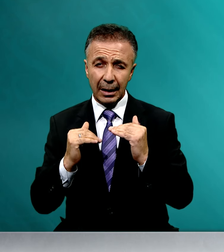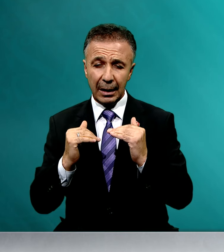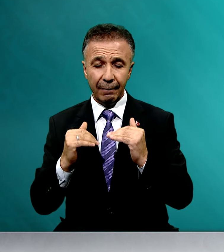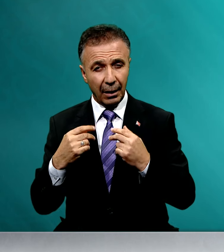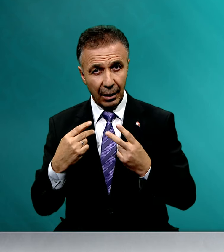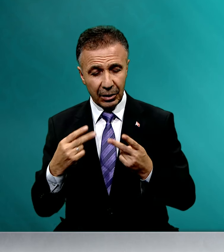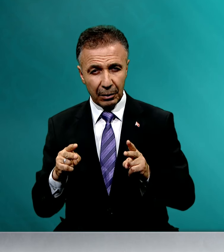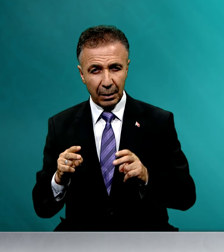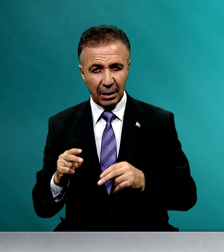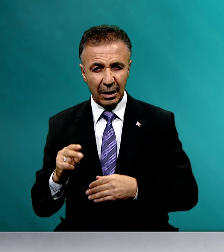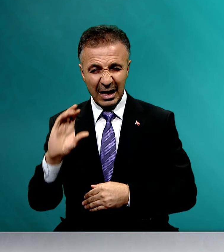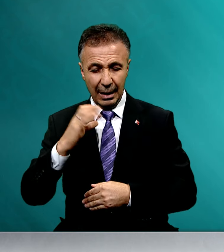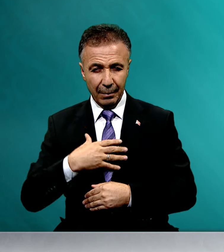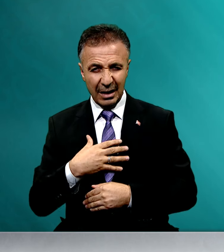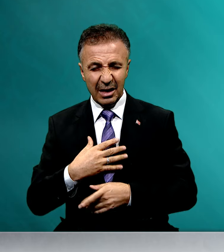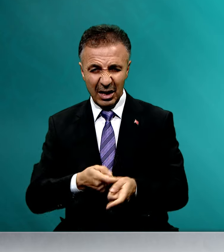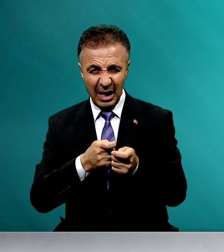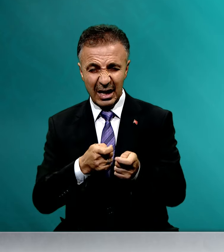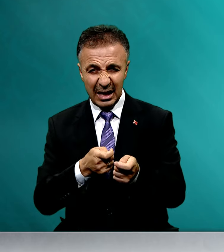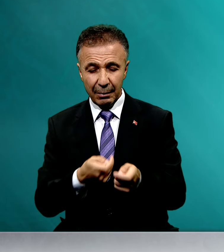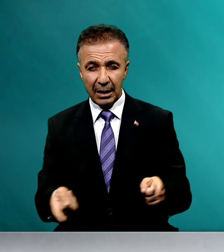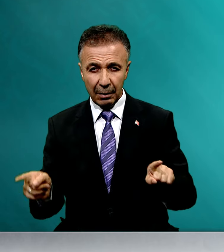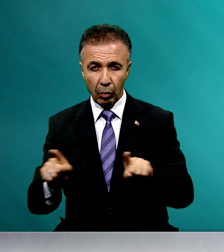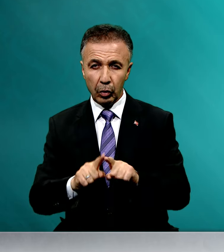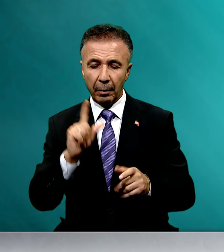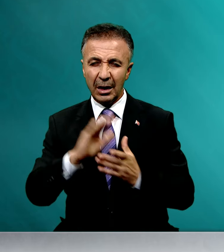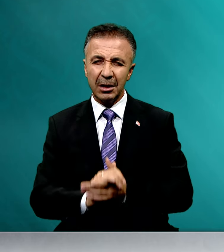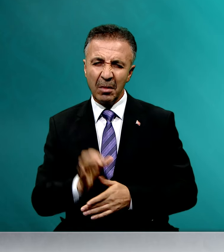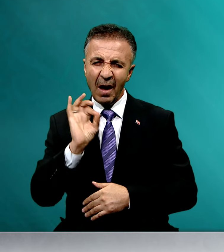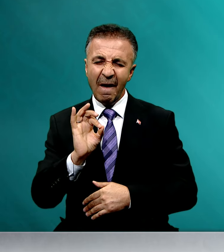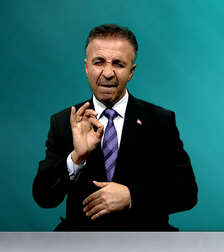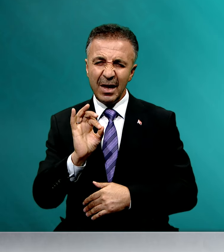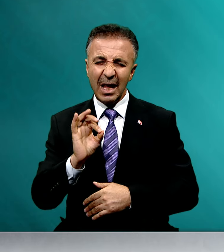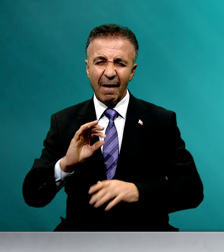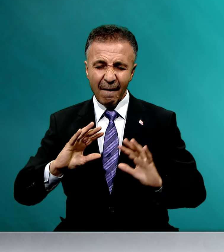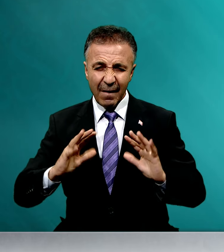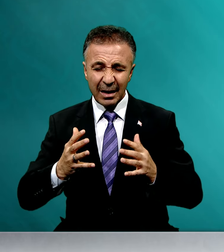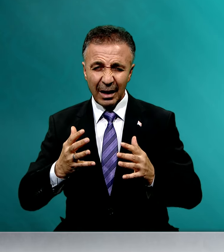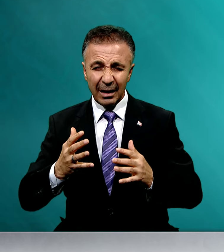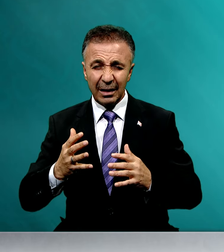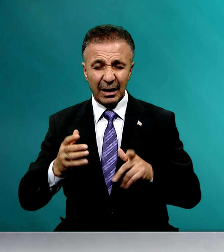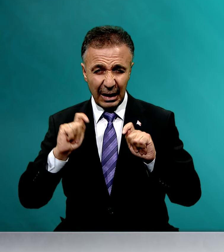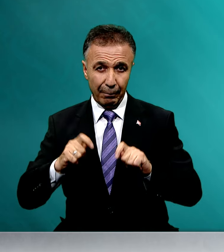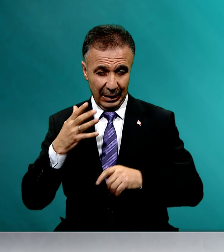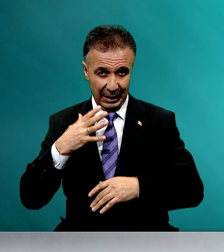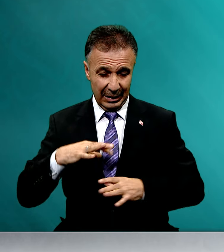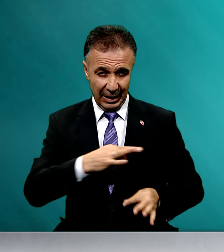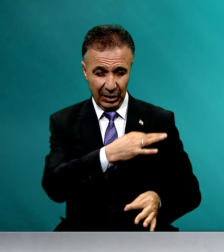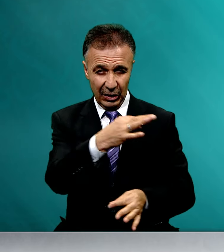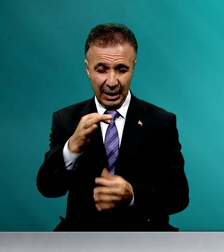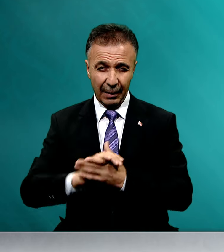şeffaf bir din eğitimiyle buluşturalım. Fitne ve fesadı körüklemek isteyenlere,